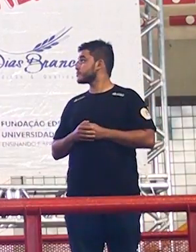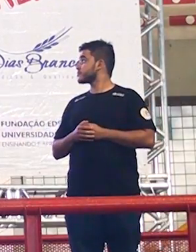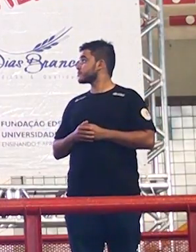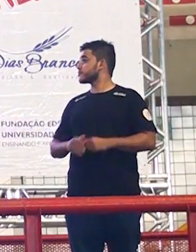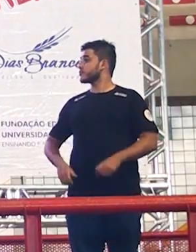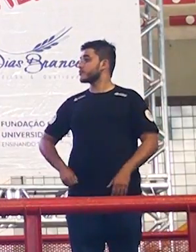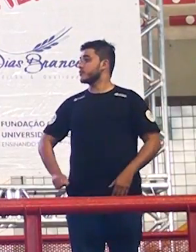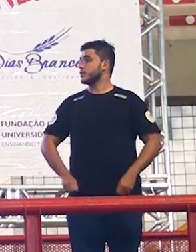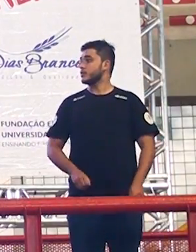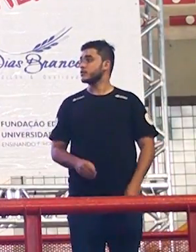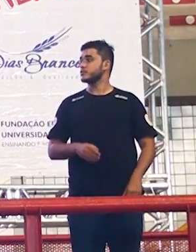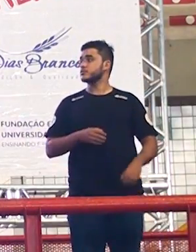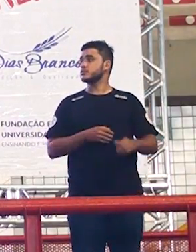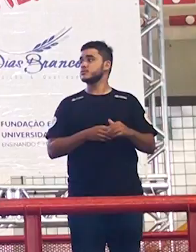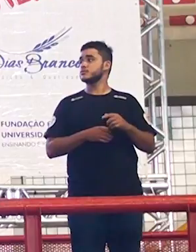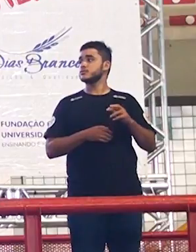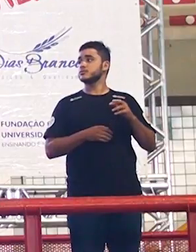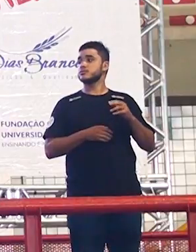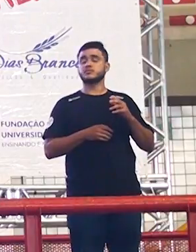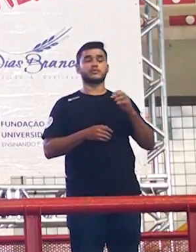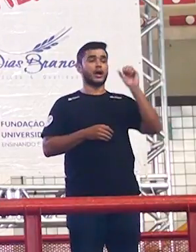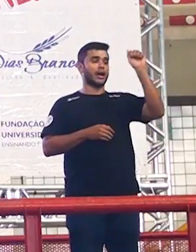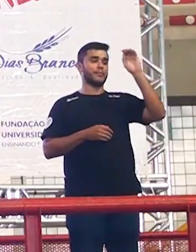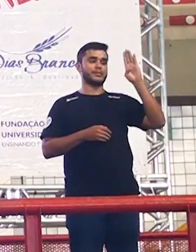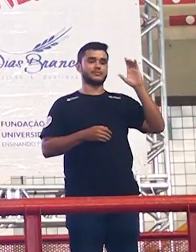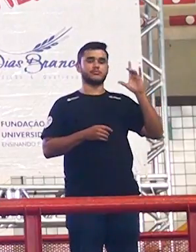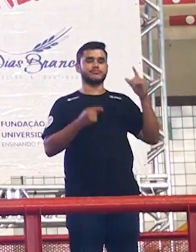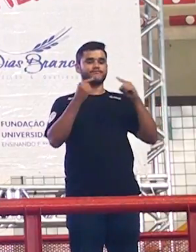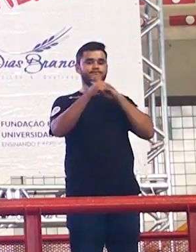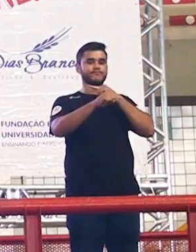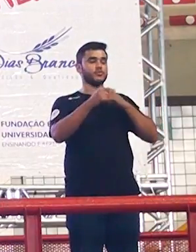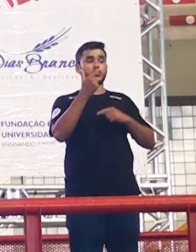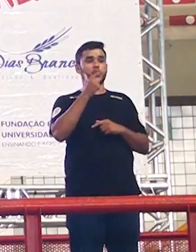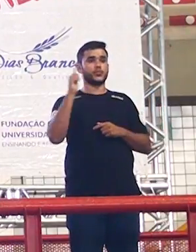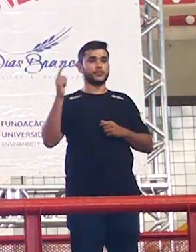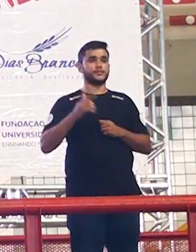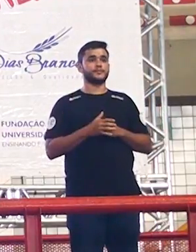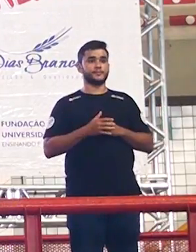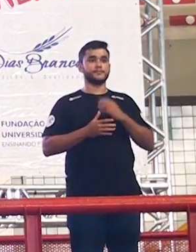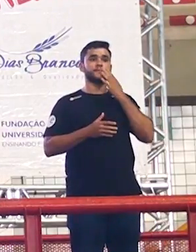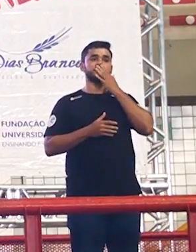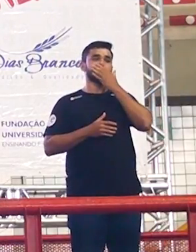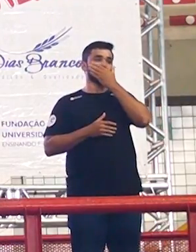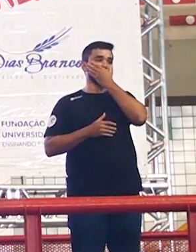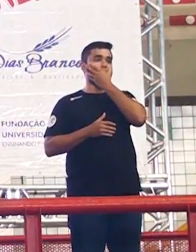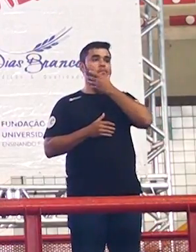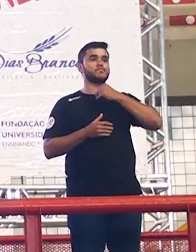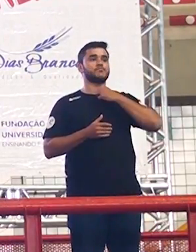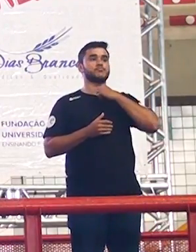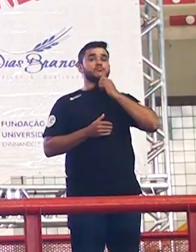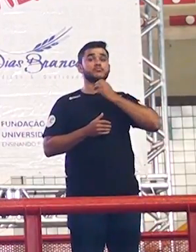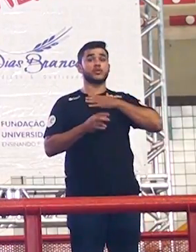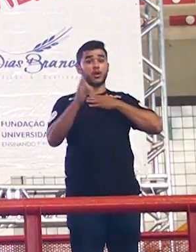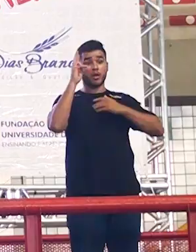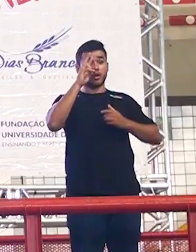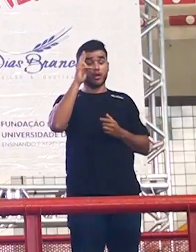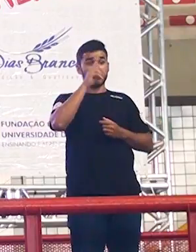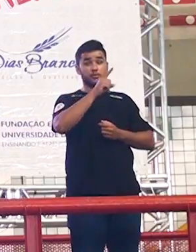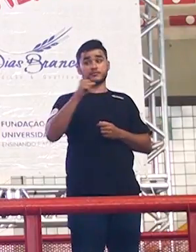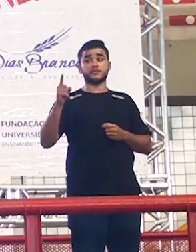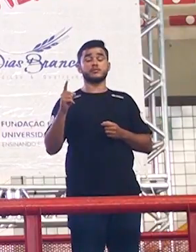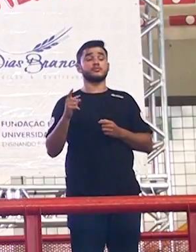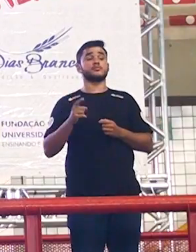tem resposta aí, viu? A questão está mal formulada, tá? Você pode pular essa questão. Só lembre do